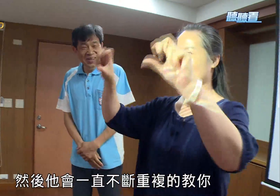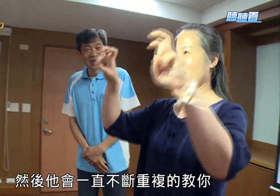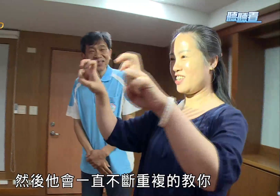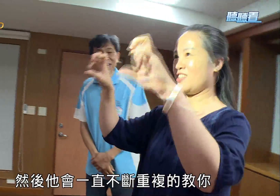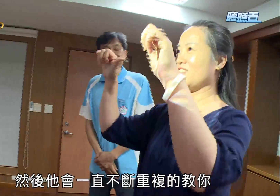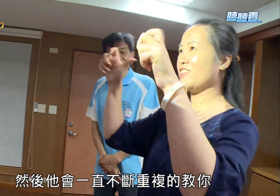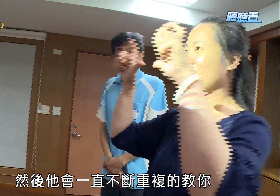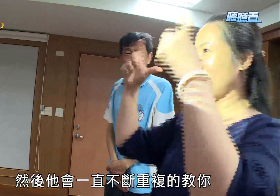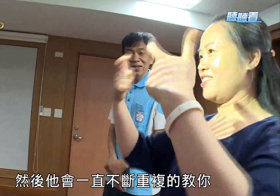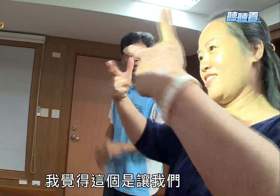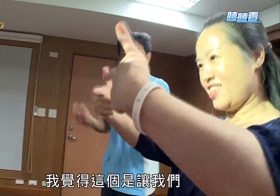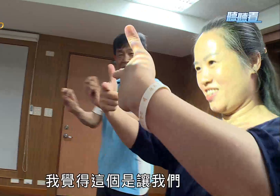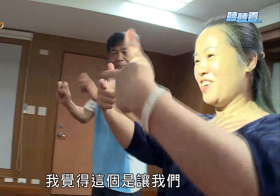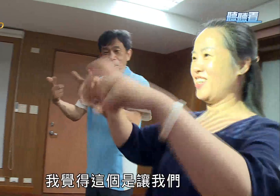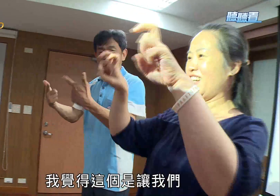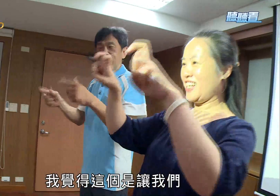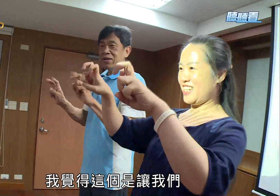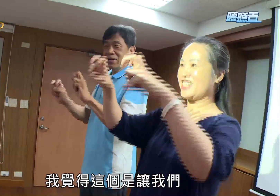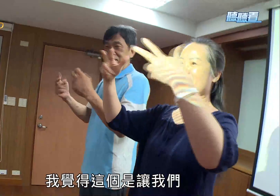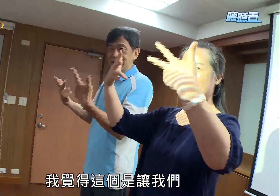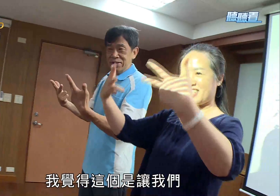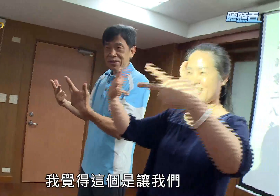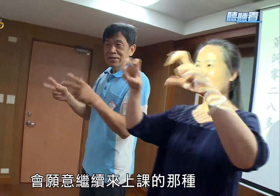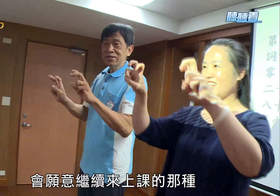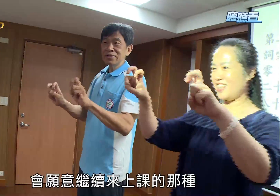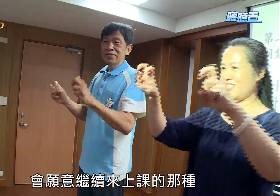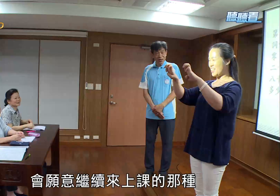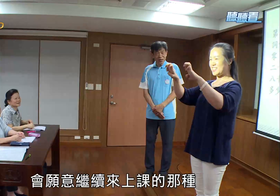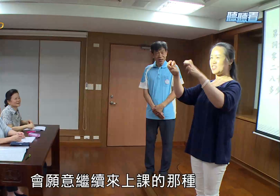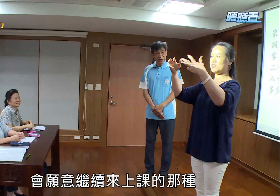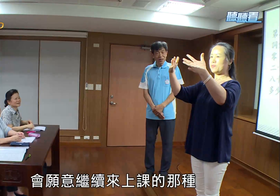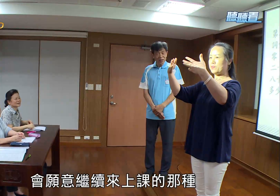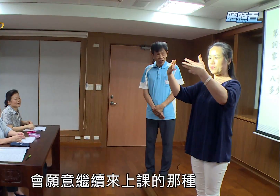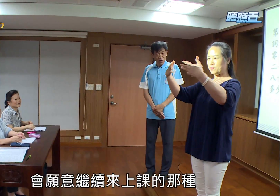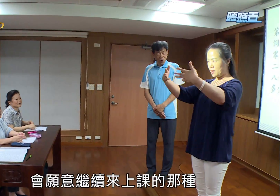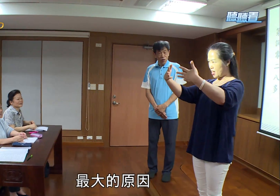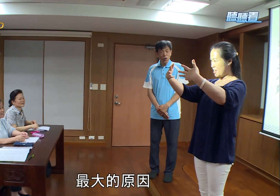教你。我觉得这个是让我们会愿意继续来上课的那种最大的。